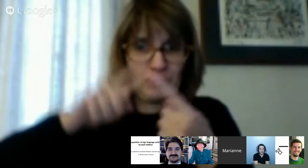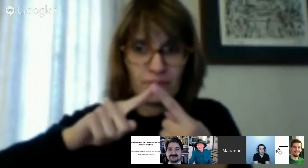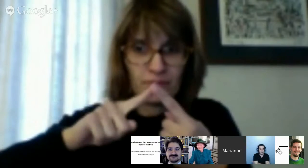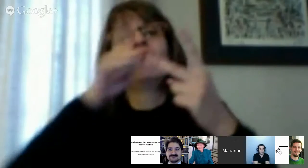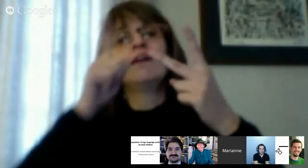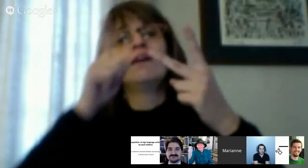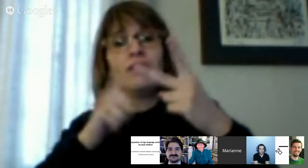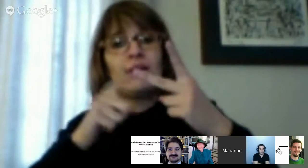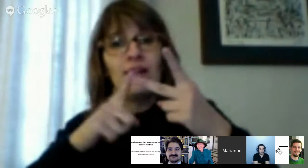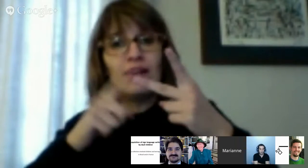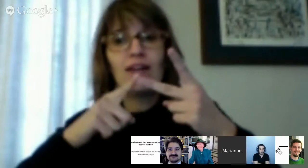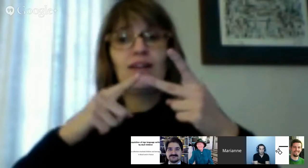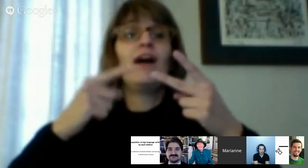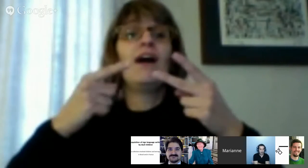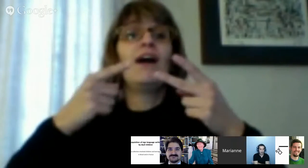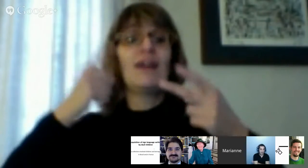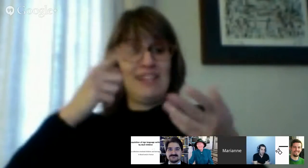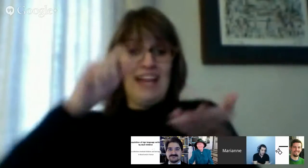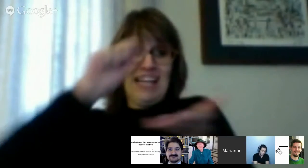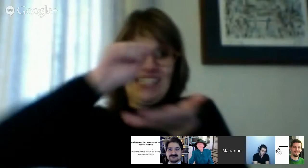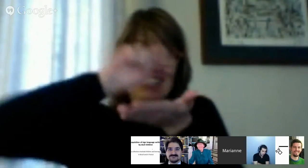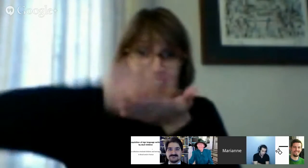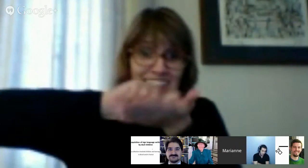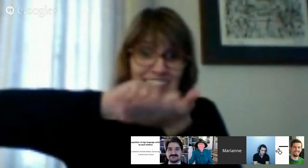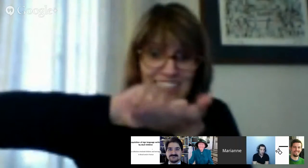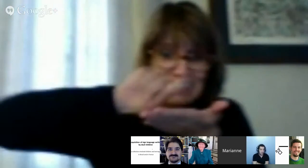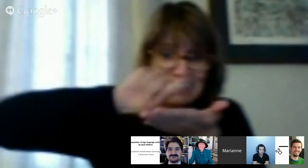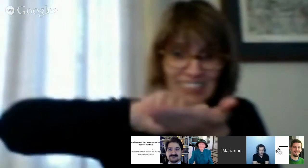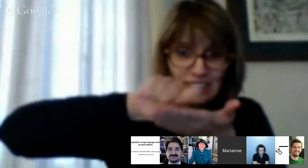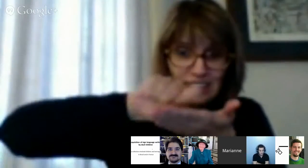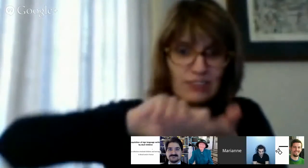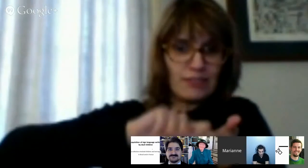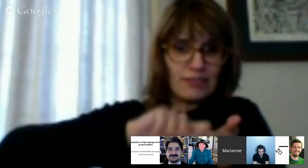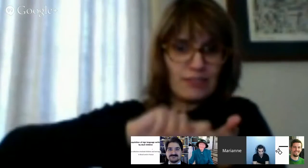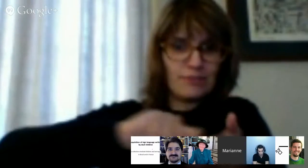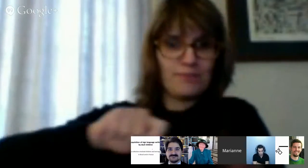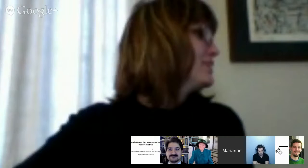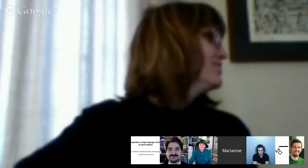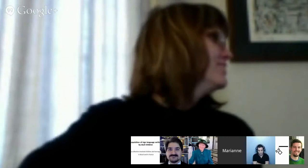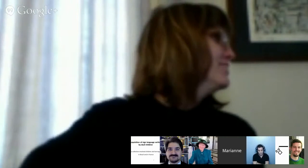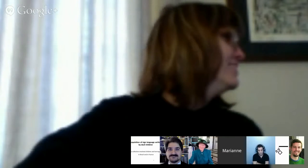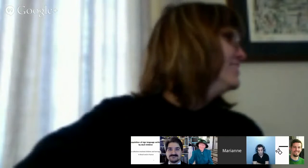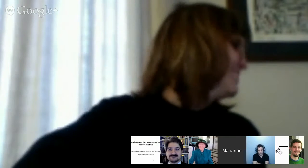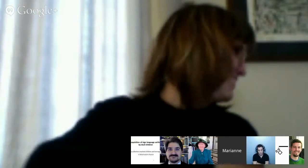com a escrita, relacionando a escrita e